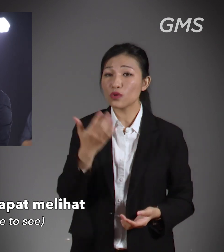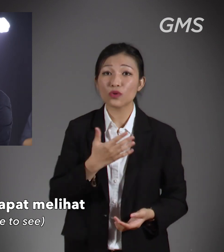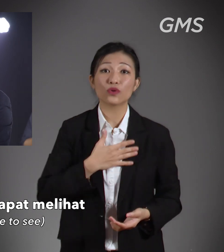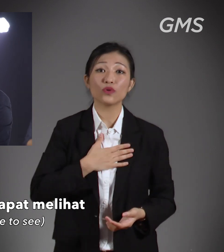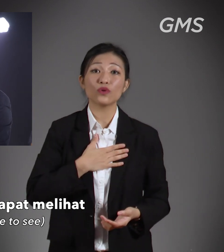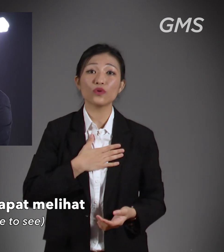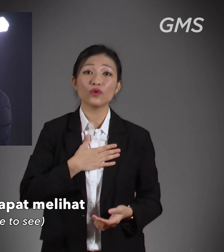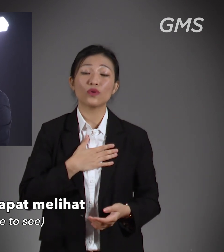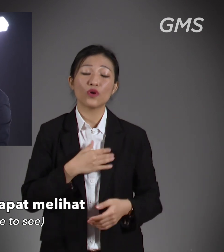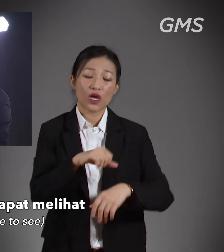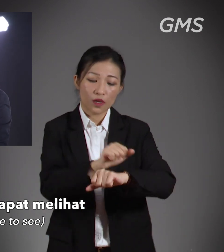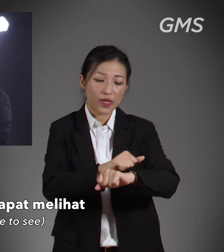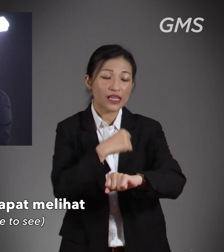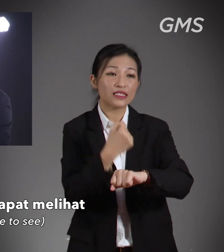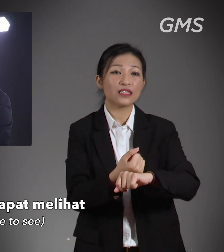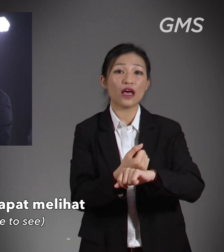untukku